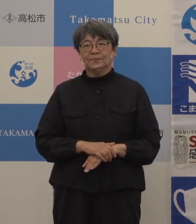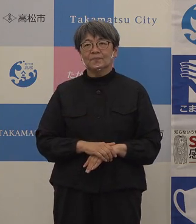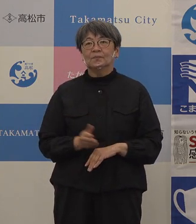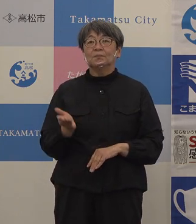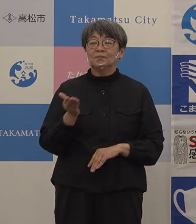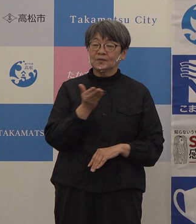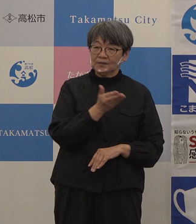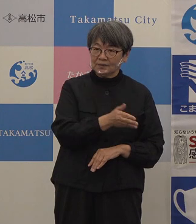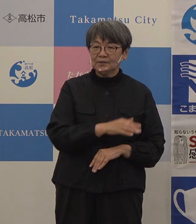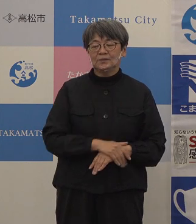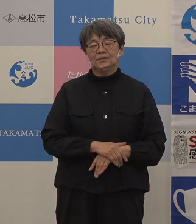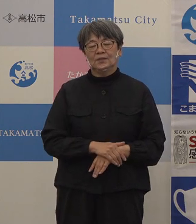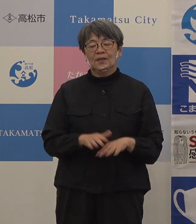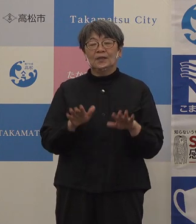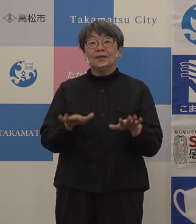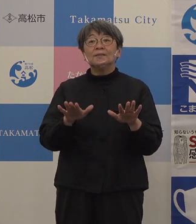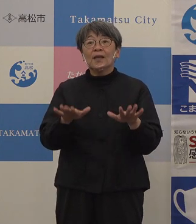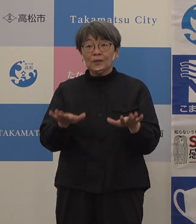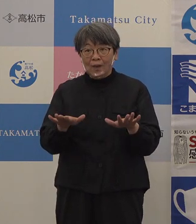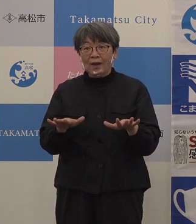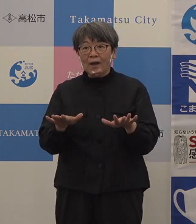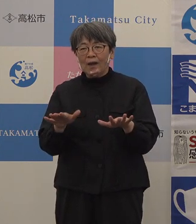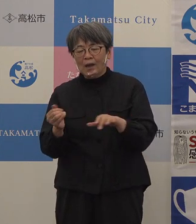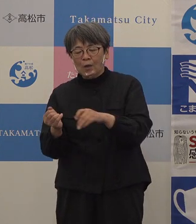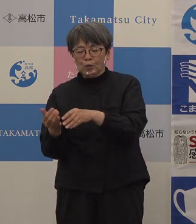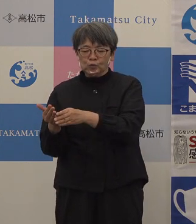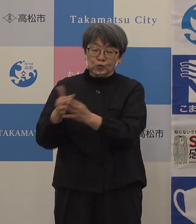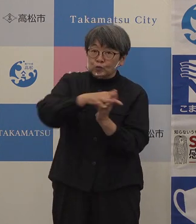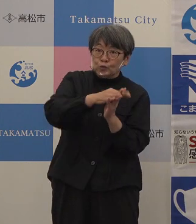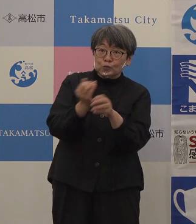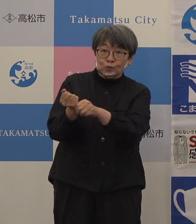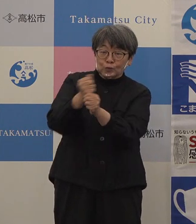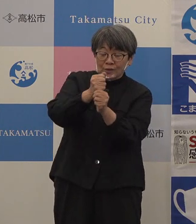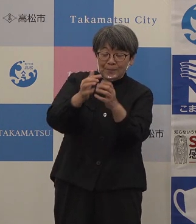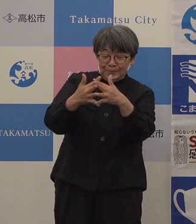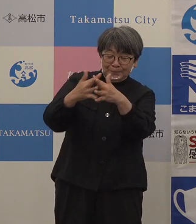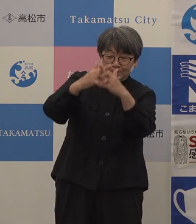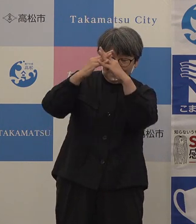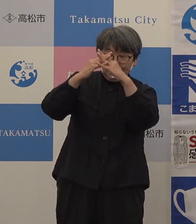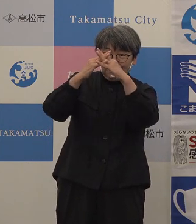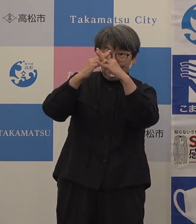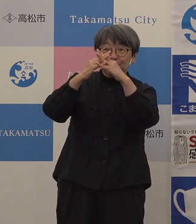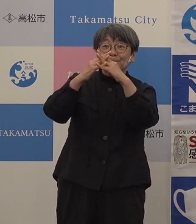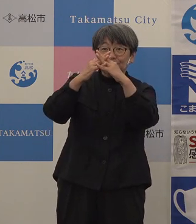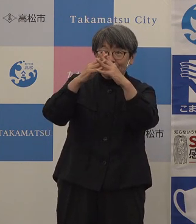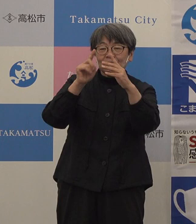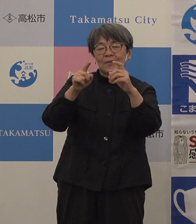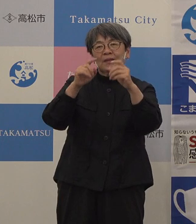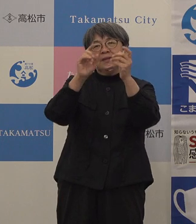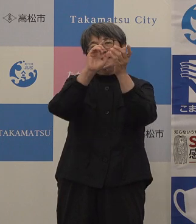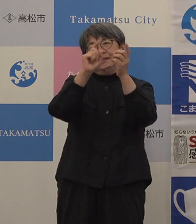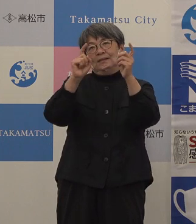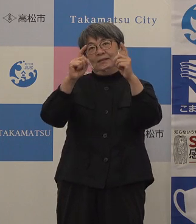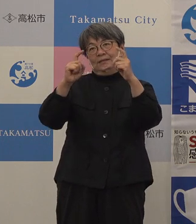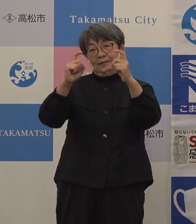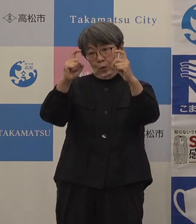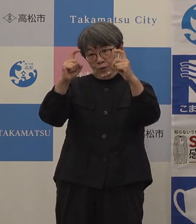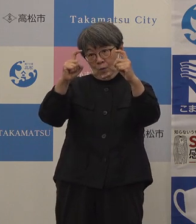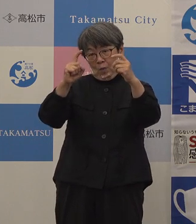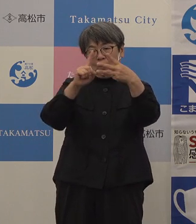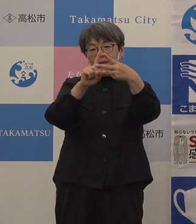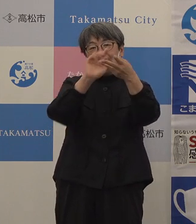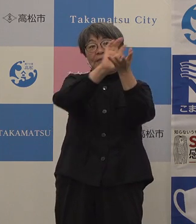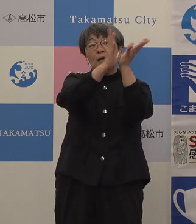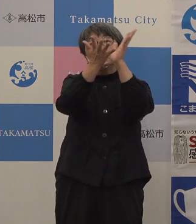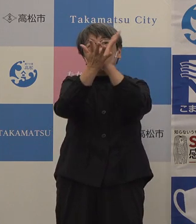らに現在復元整備を進めております高松城跡の桜御門、これが夏会